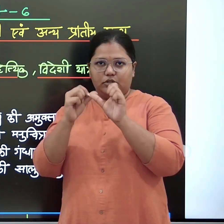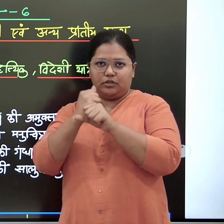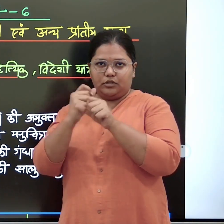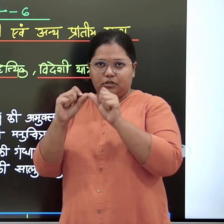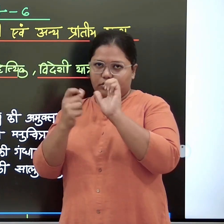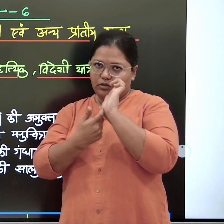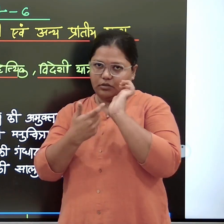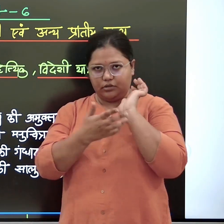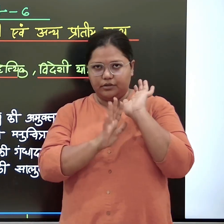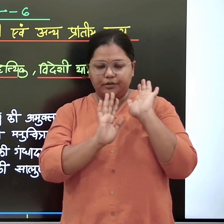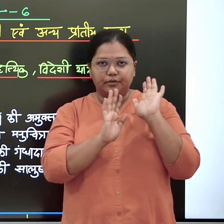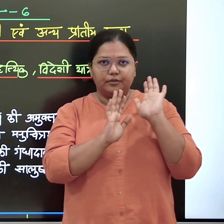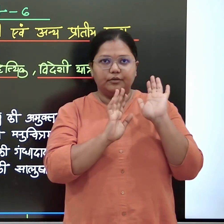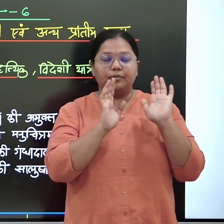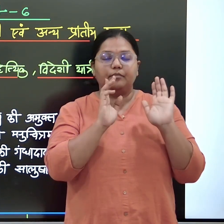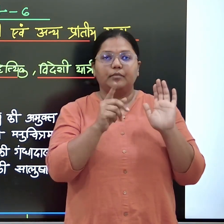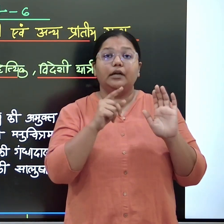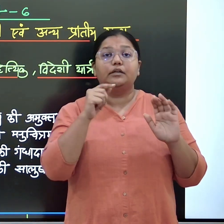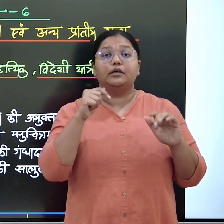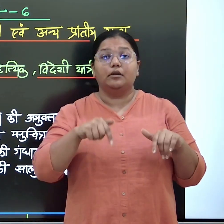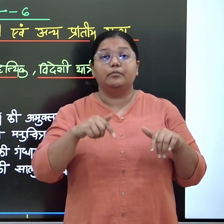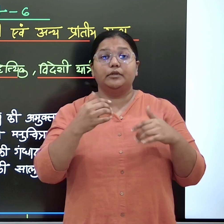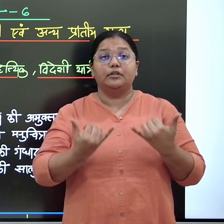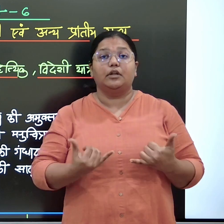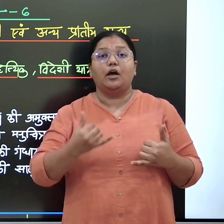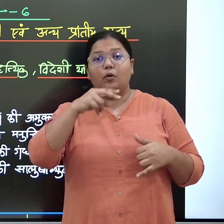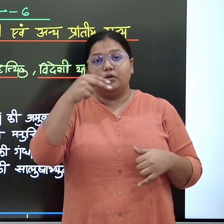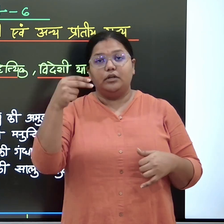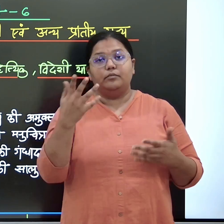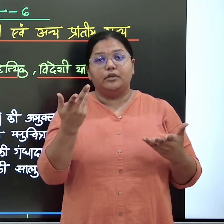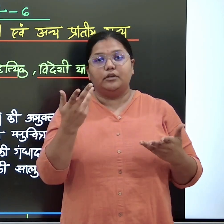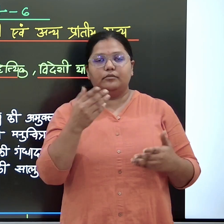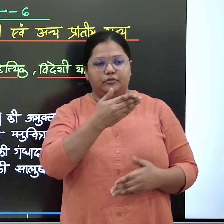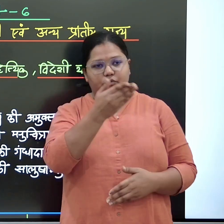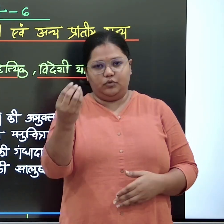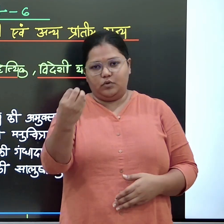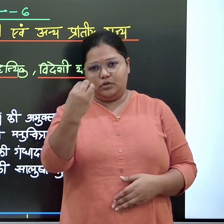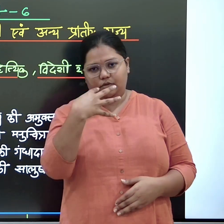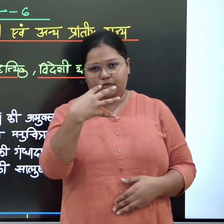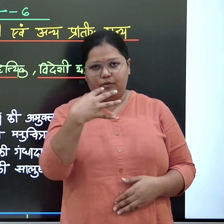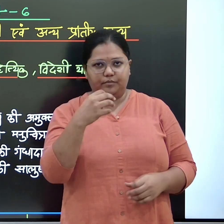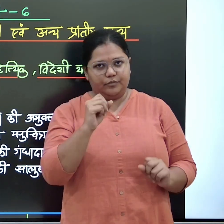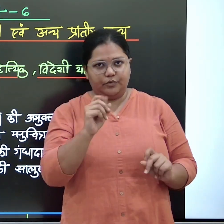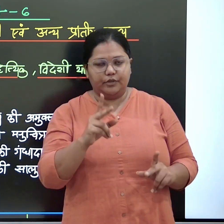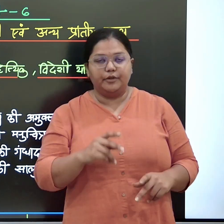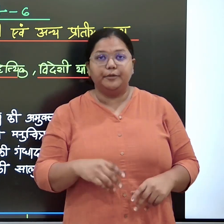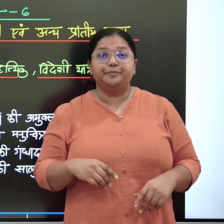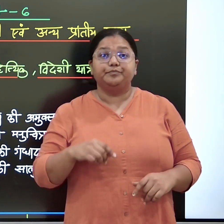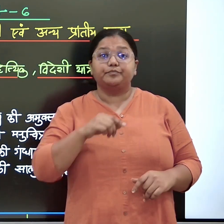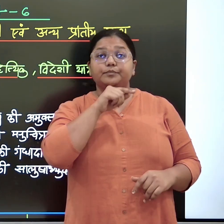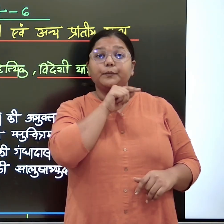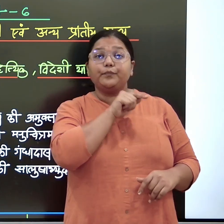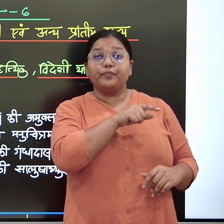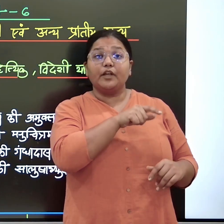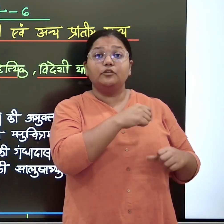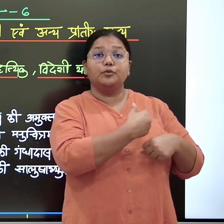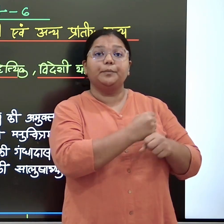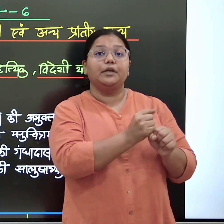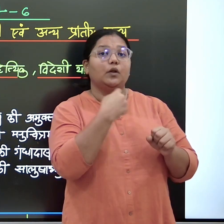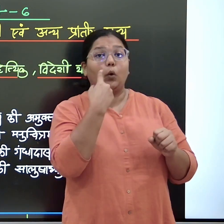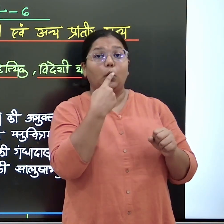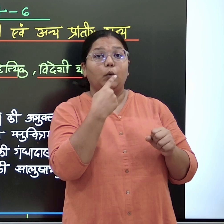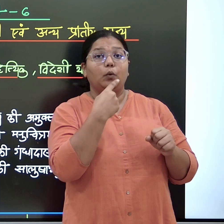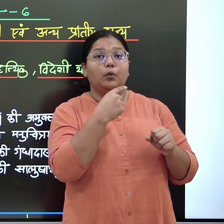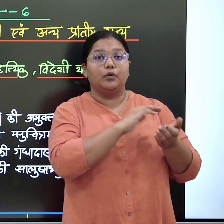हरिहर एवं बुक्का ने की थी, ठीक है। विजयनगर साम्राज्य की स्थापना हरिहर एवं बुक्का